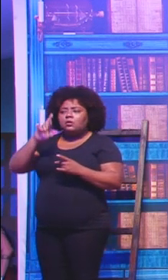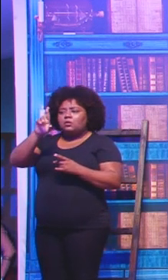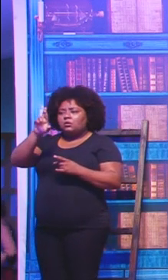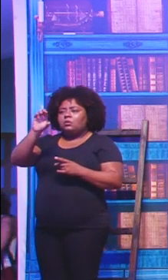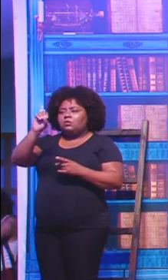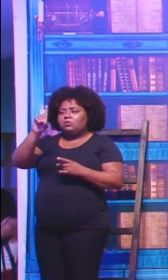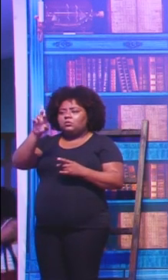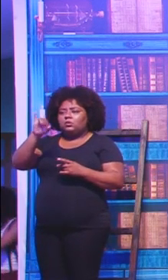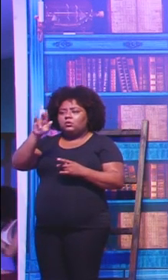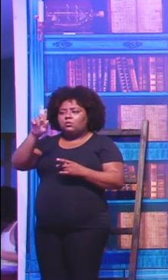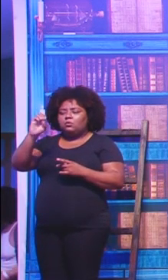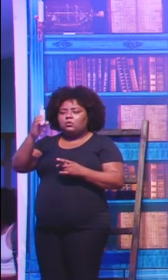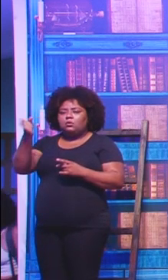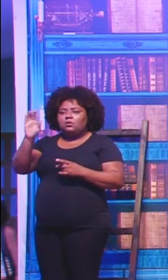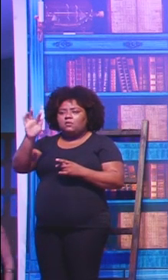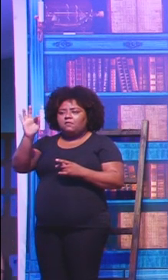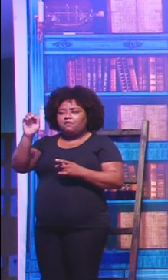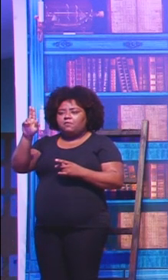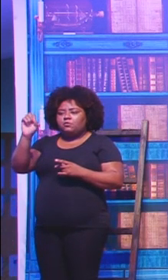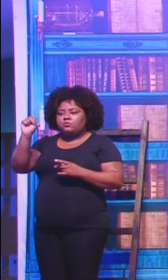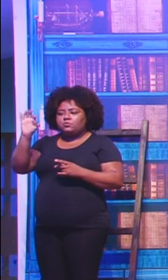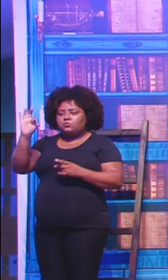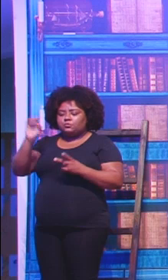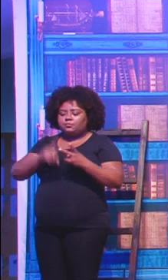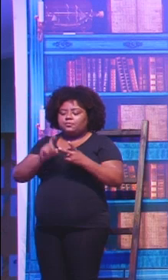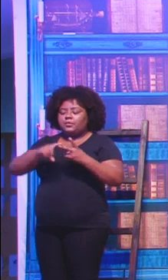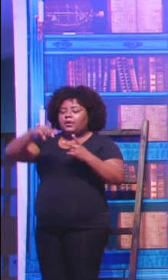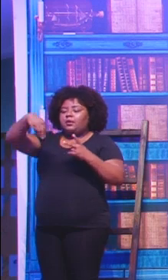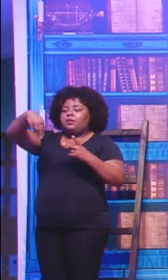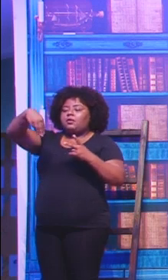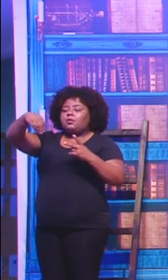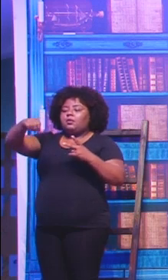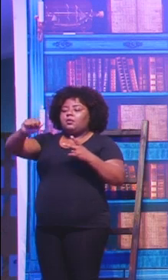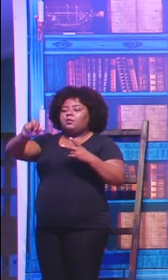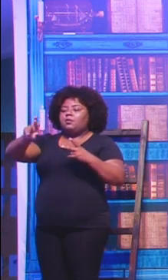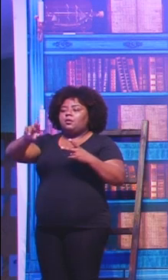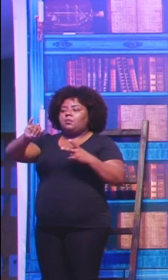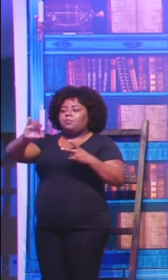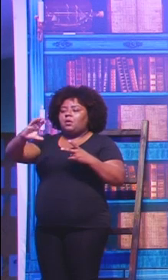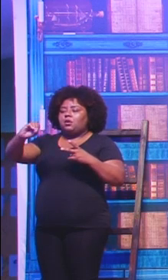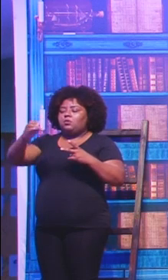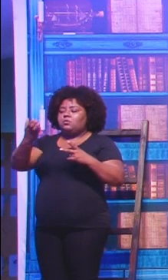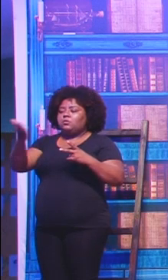Parece que não. E temos também Mário Silva.